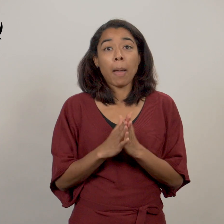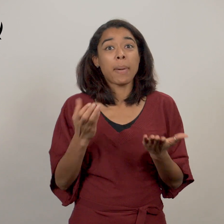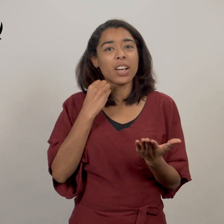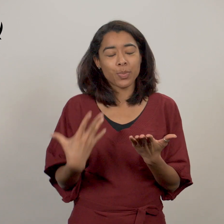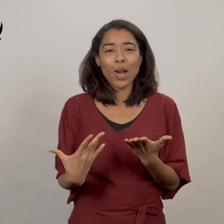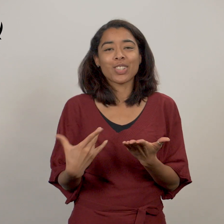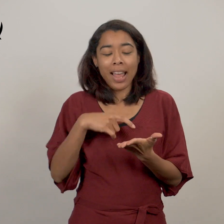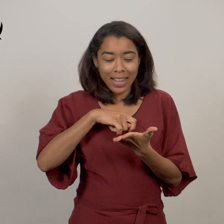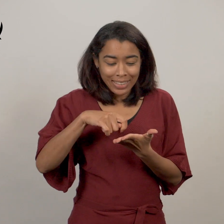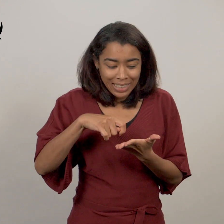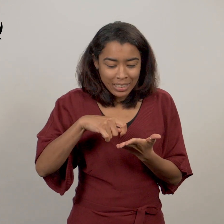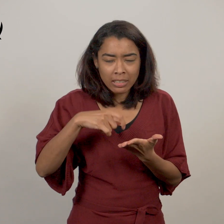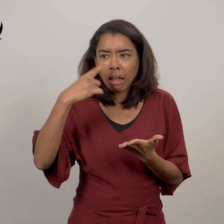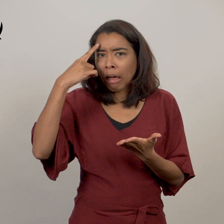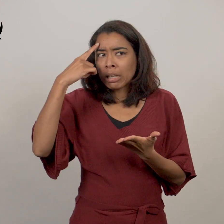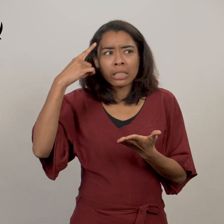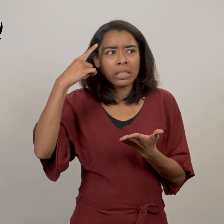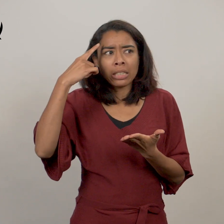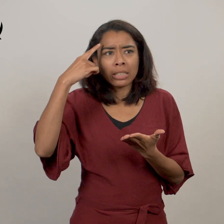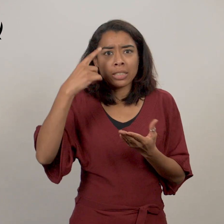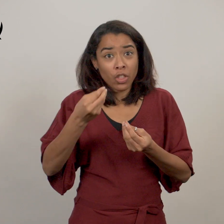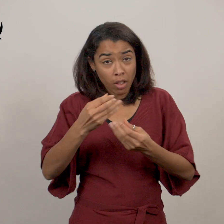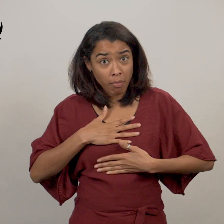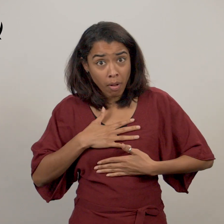Avez-vous déjà eu peur de la page blanche?